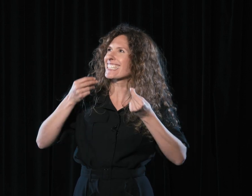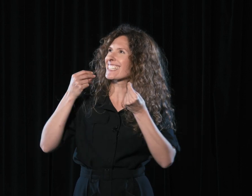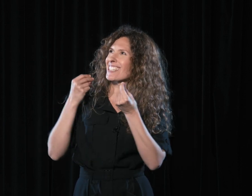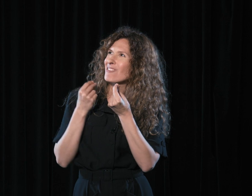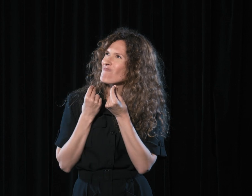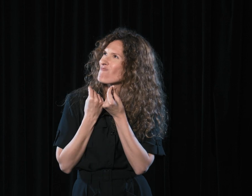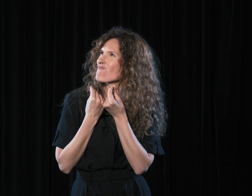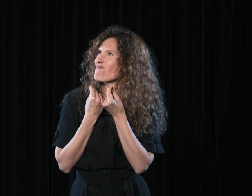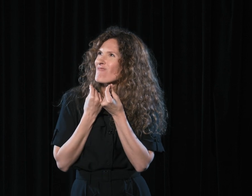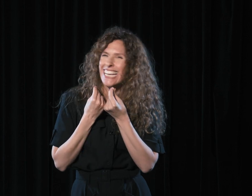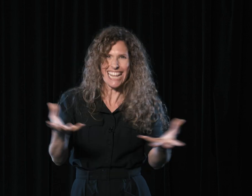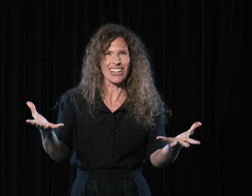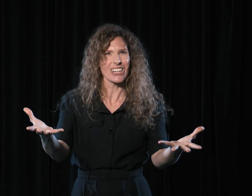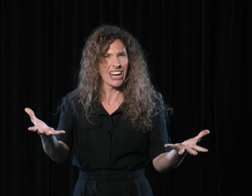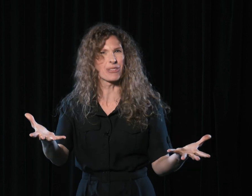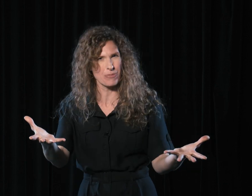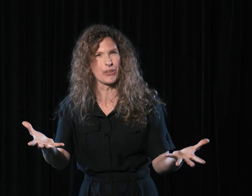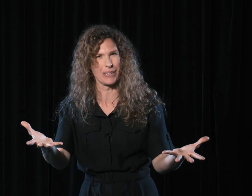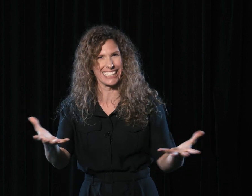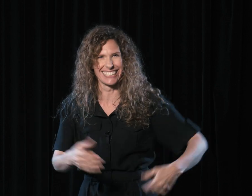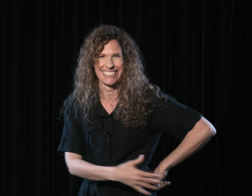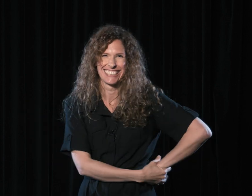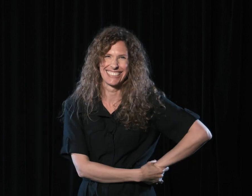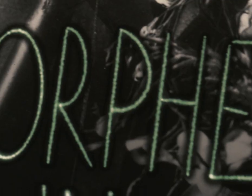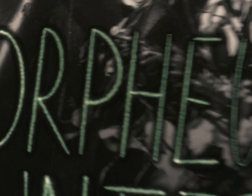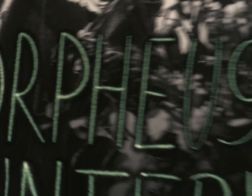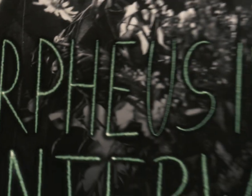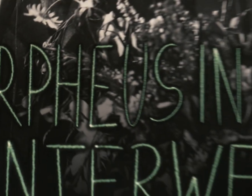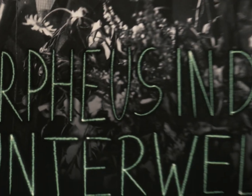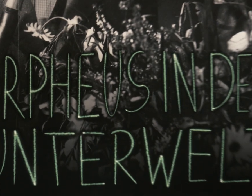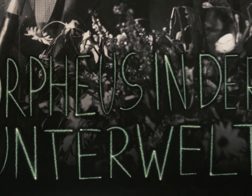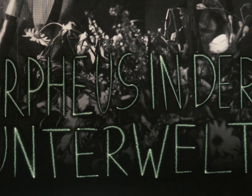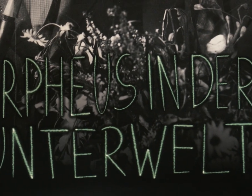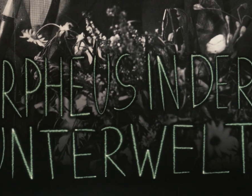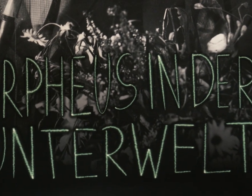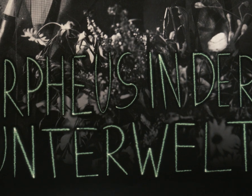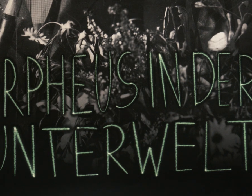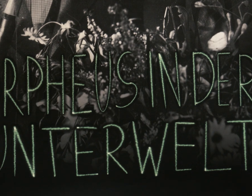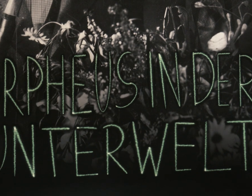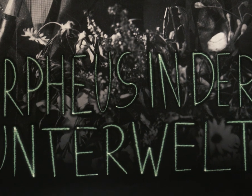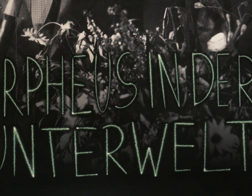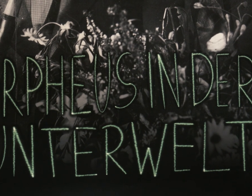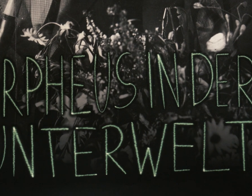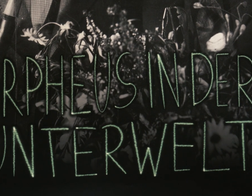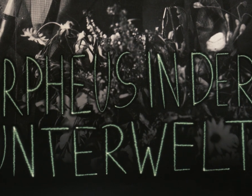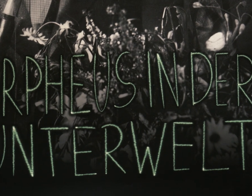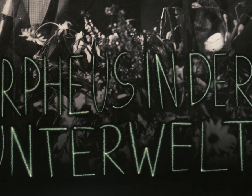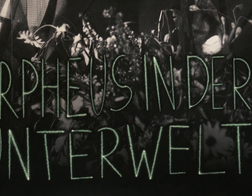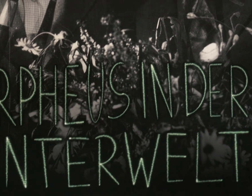lecker auf die Bühne bringen. Orphers in der Unterwelt, eine Operette von Offenbach. So eine